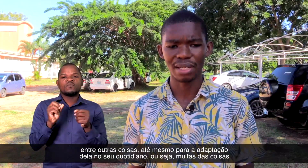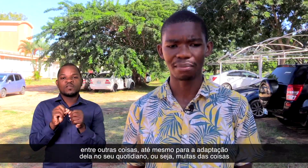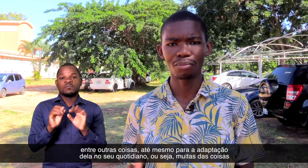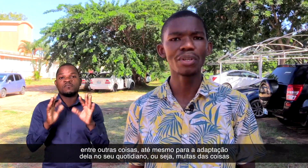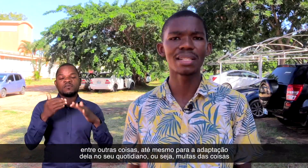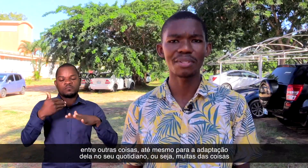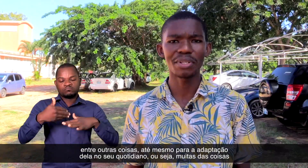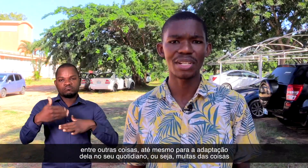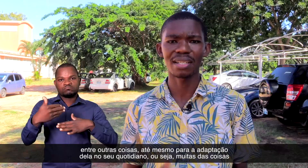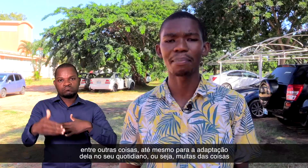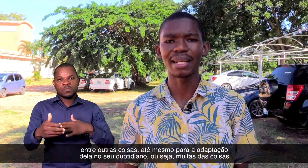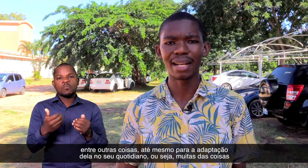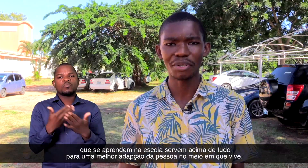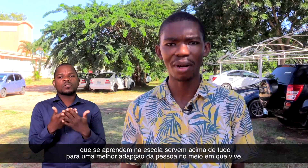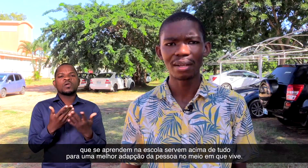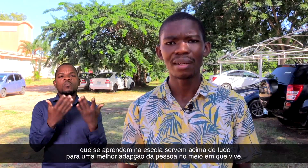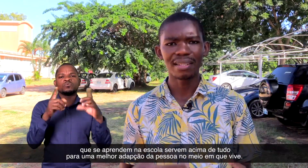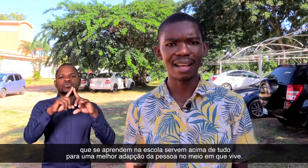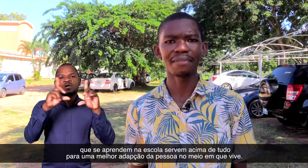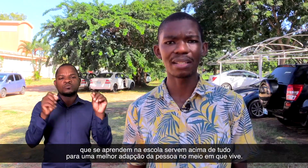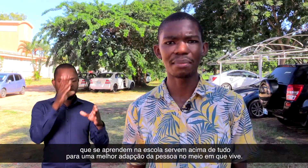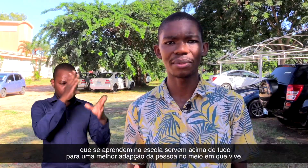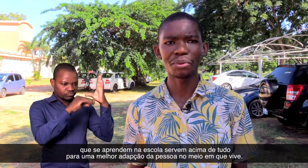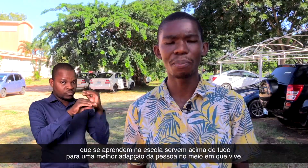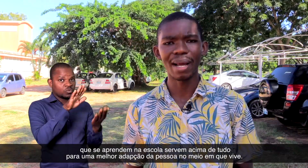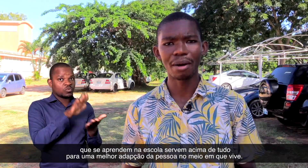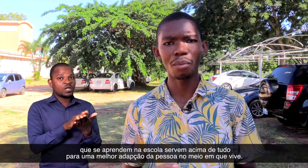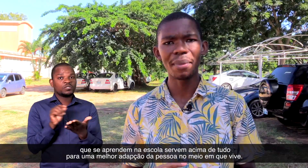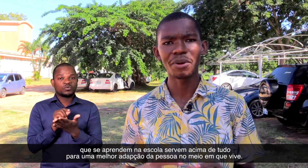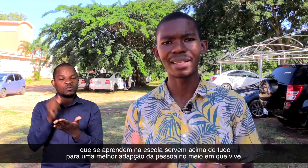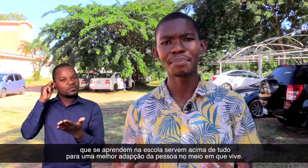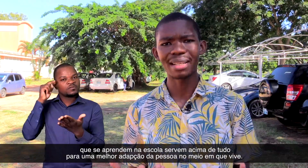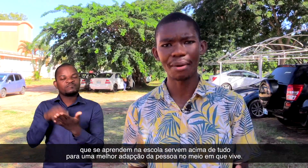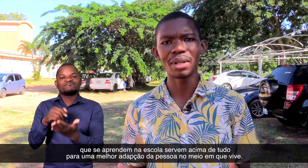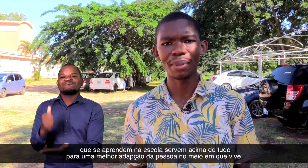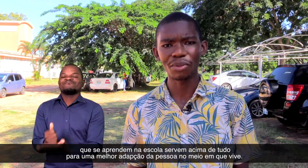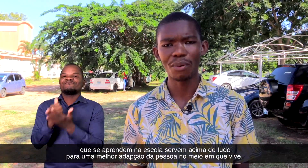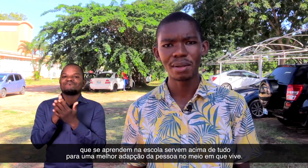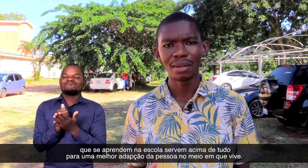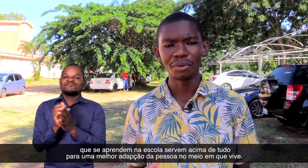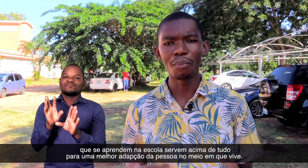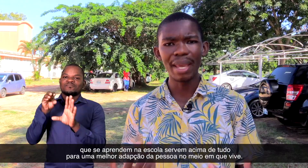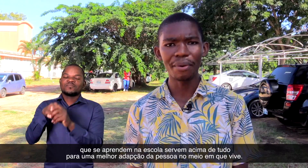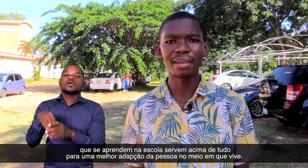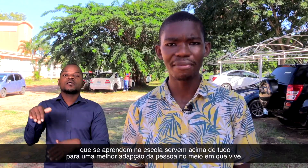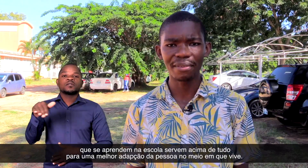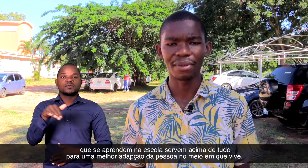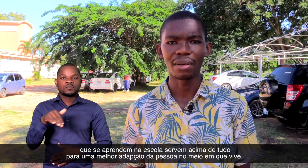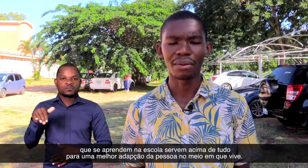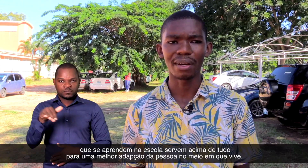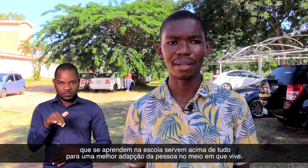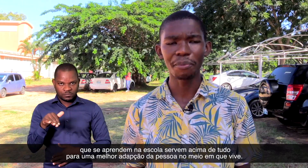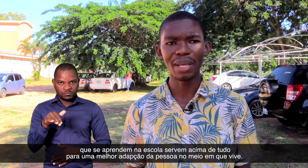Ou seja, muitas das coisas que se aprendem na escola servem, acima de tudo, para uma melhor adaptação da pessoa no meio em que